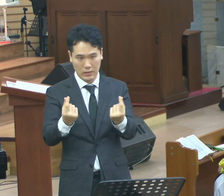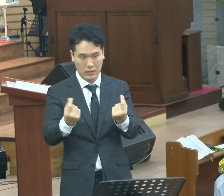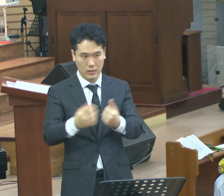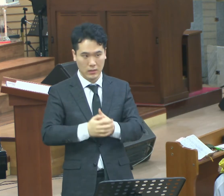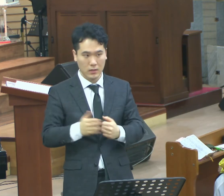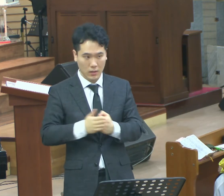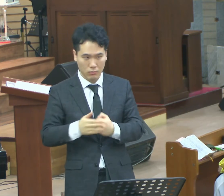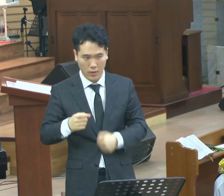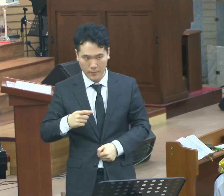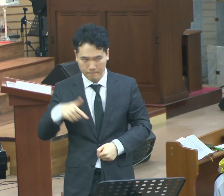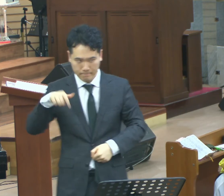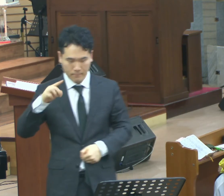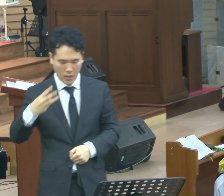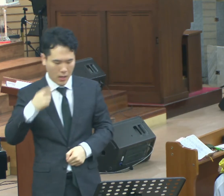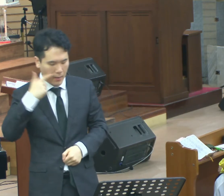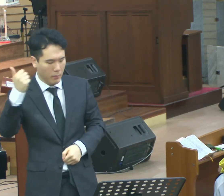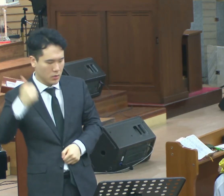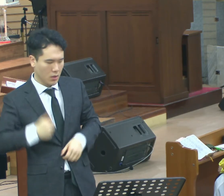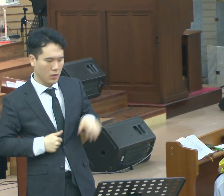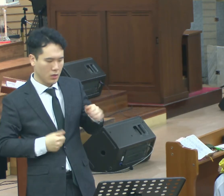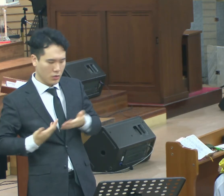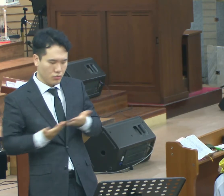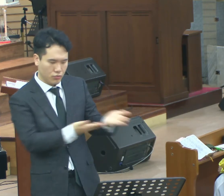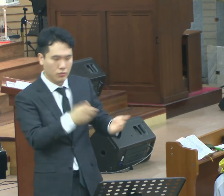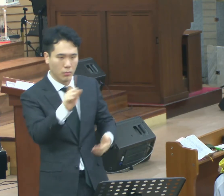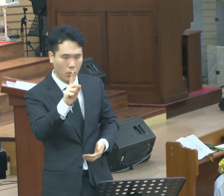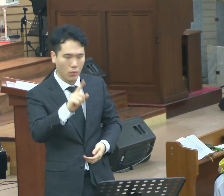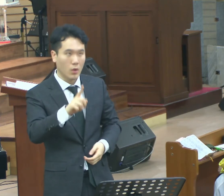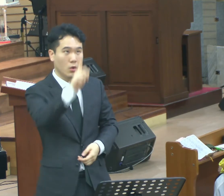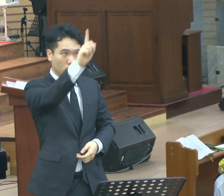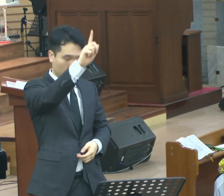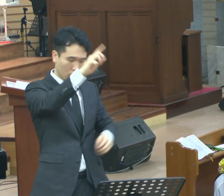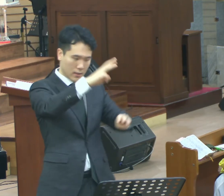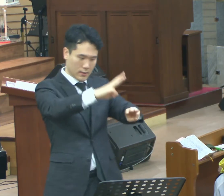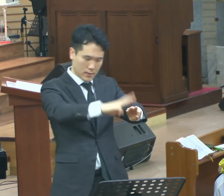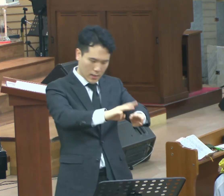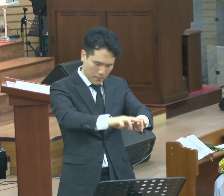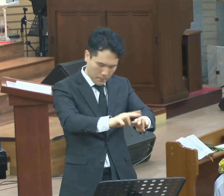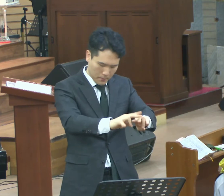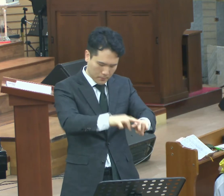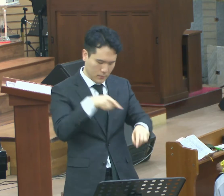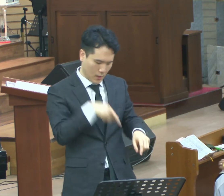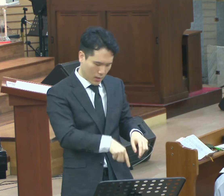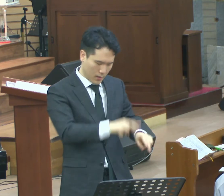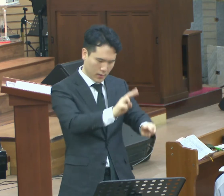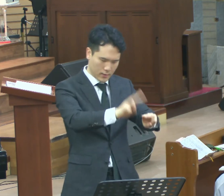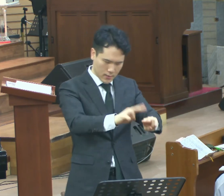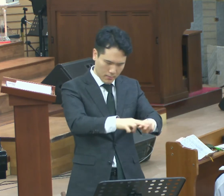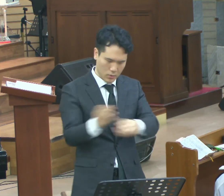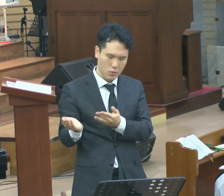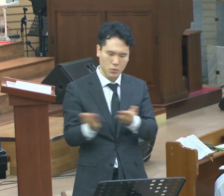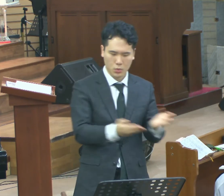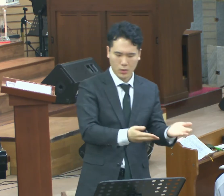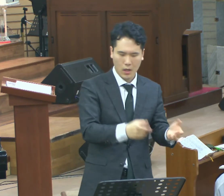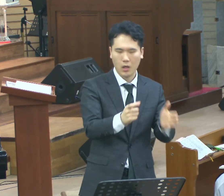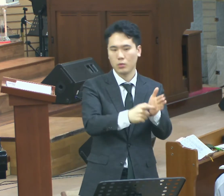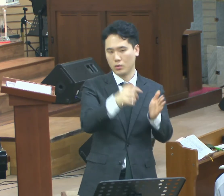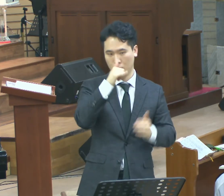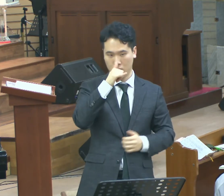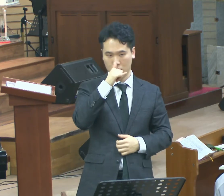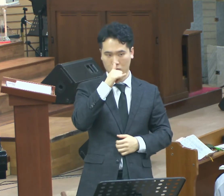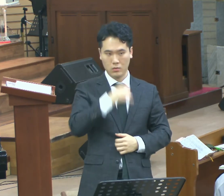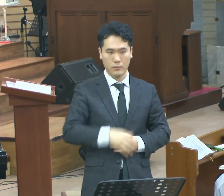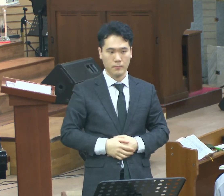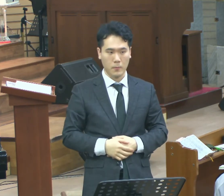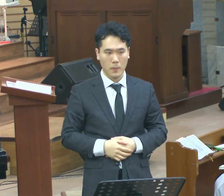19절이에요. 자, 여러분 이 성경을 가만히 보시면 이 집안에 흐르는 특징이 보이지 않습니까? 갈렙과 온니엘과